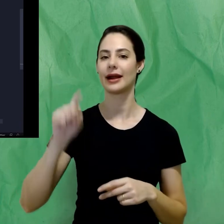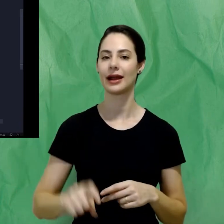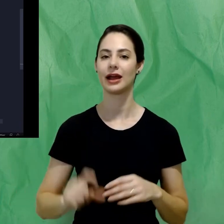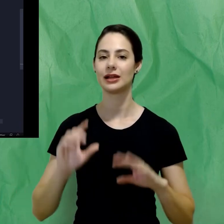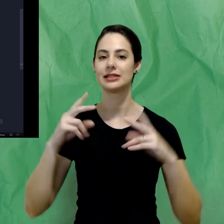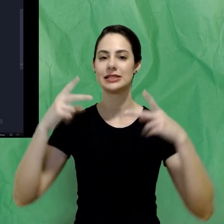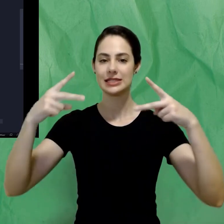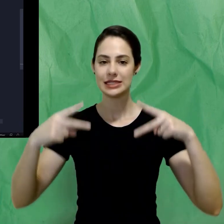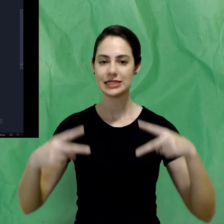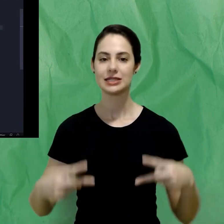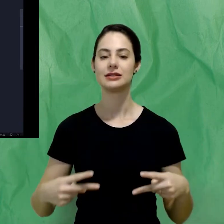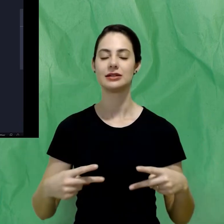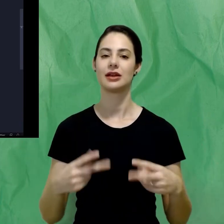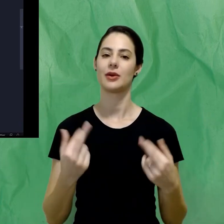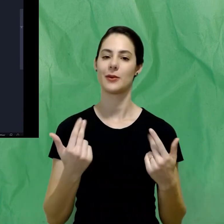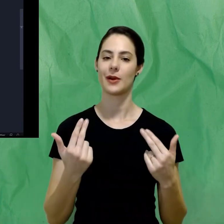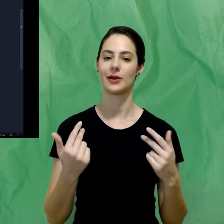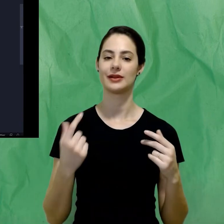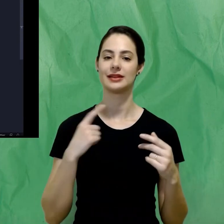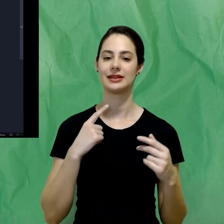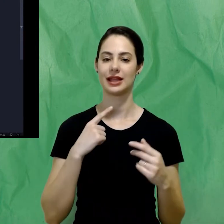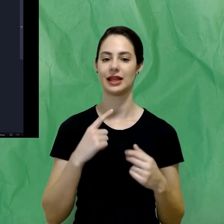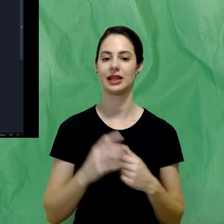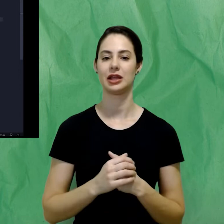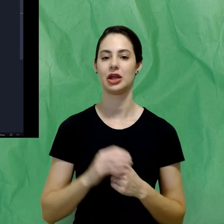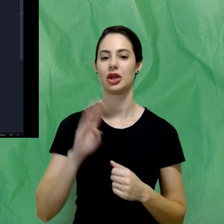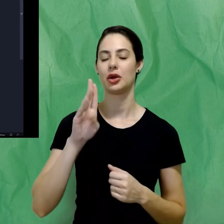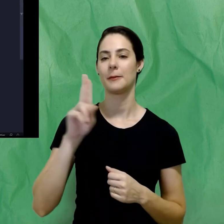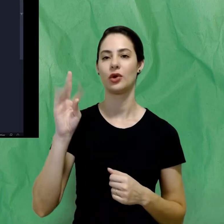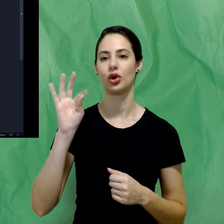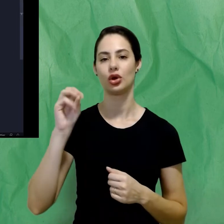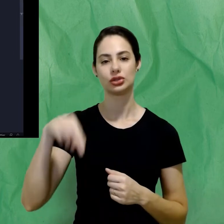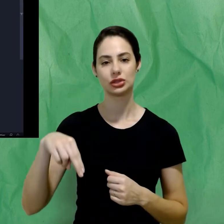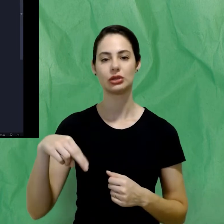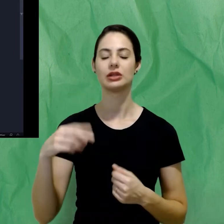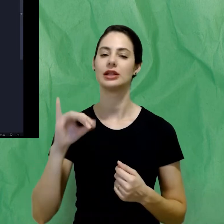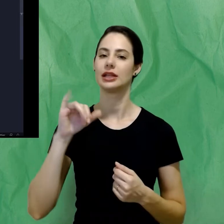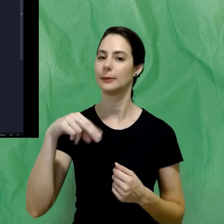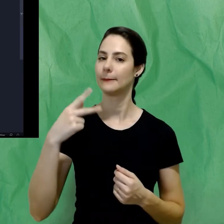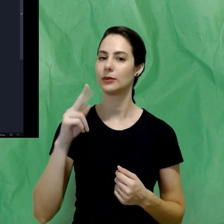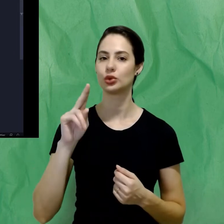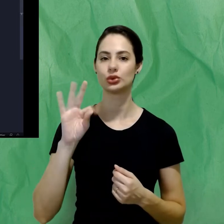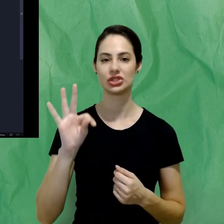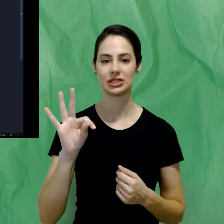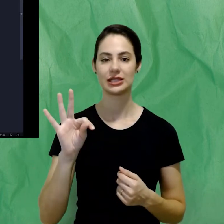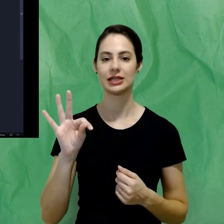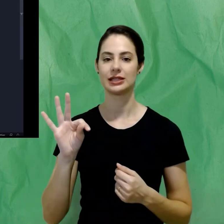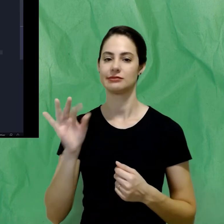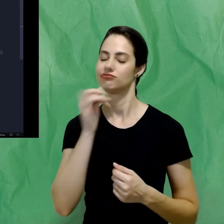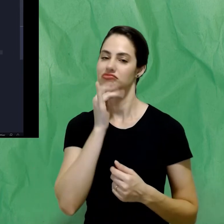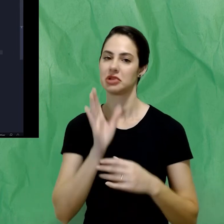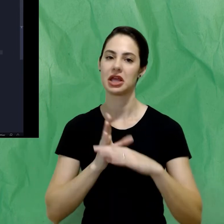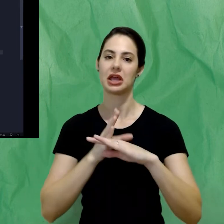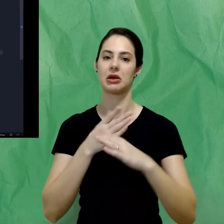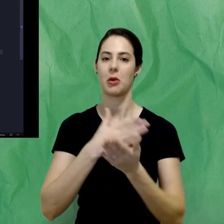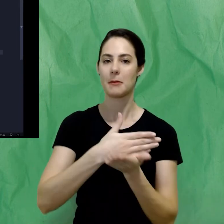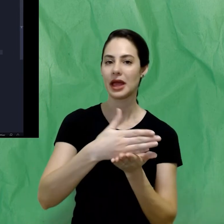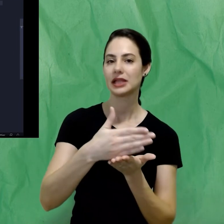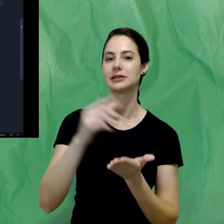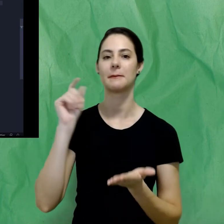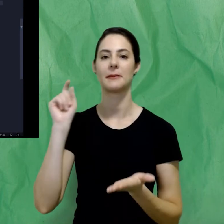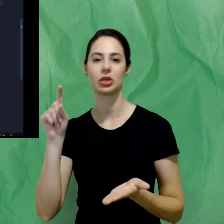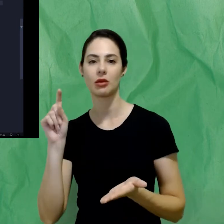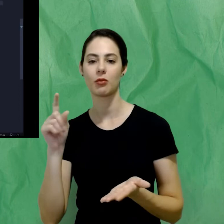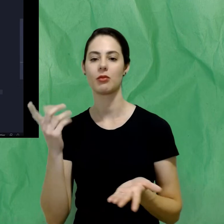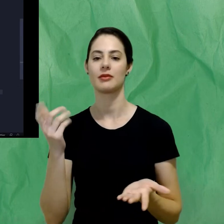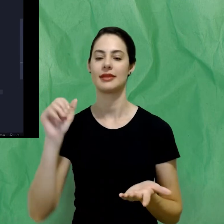tem. Da mesma forma que a gente tem a tag aqui button ou então a tag input para poder marcar que isso aqui é uma entrada, que isso aqui é um botão,